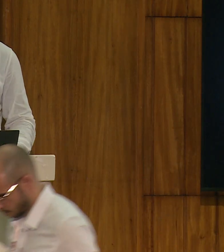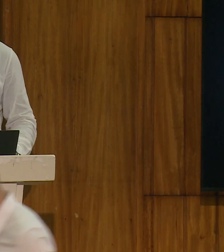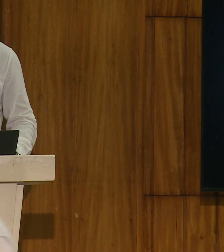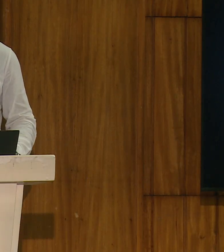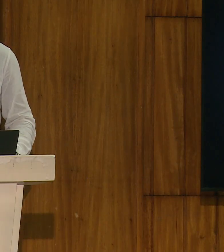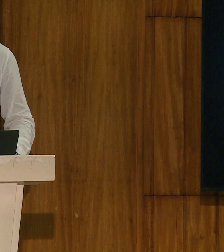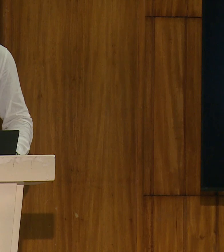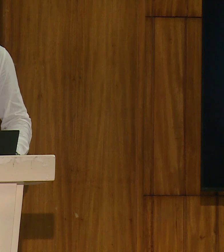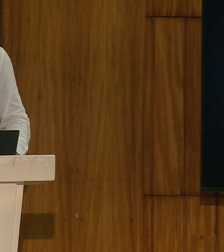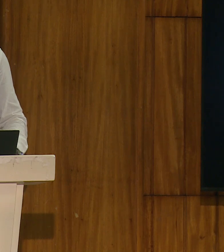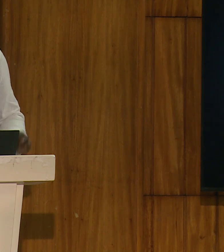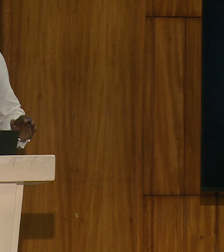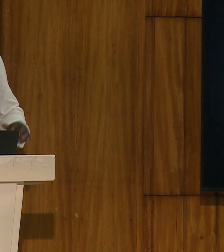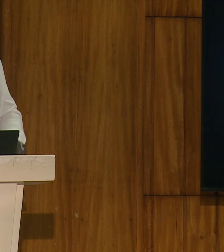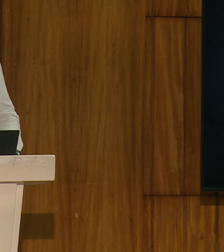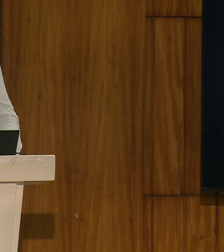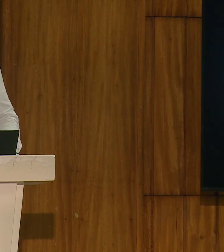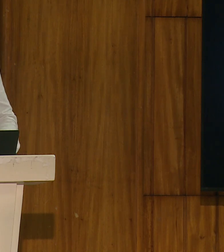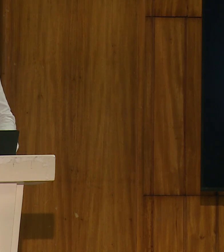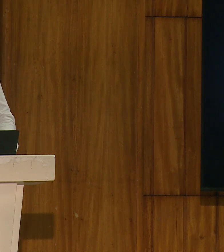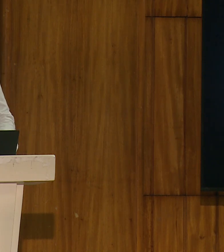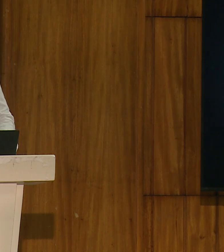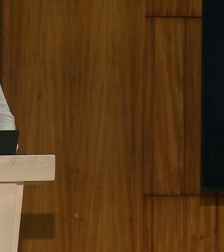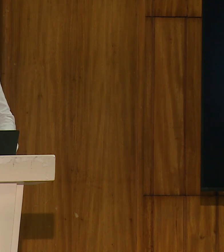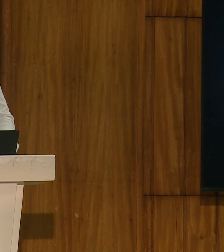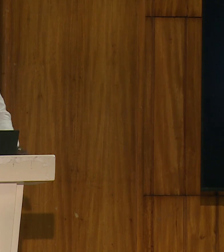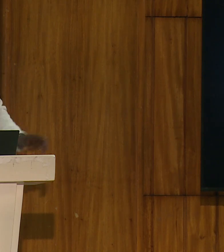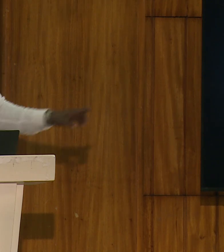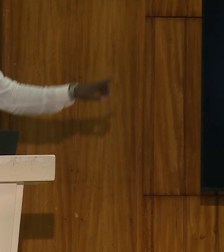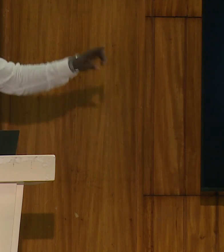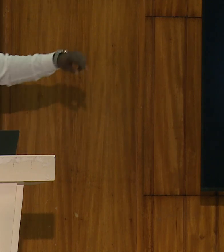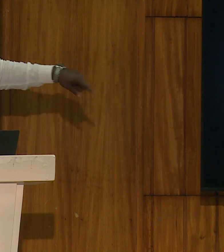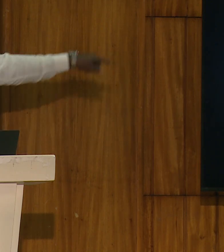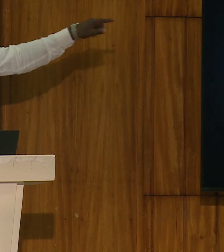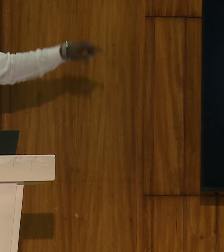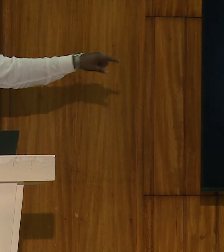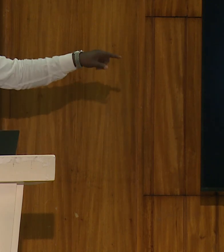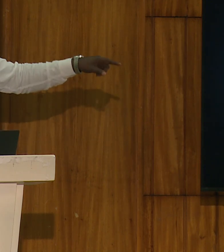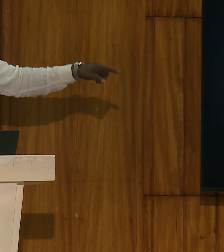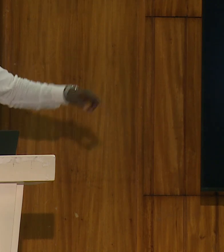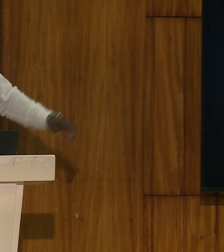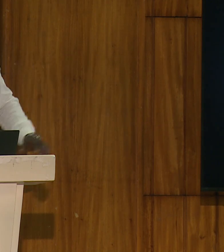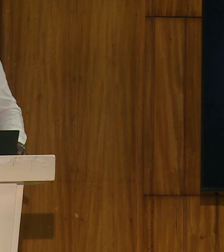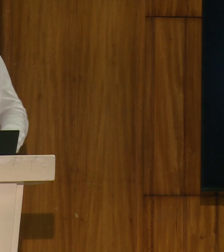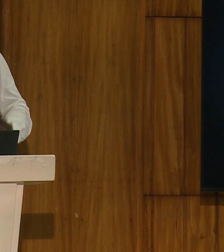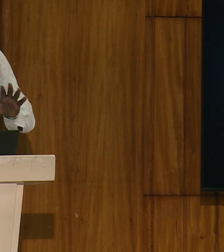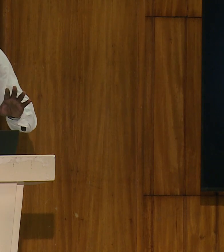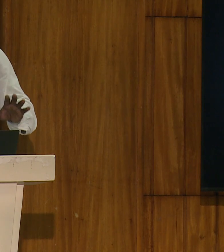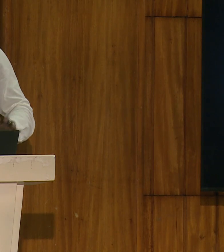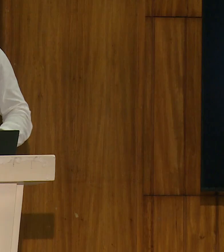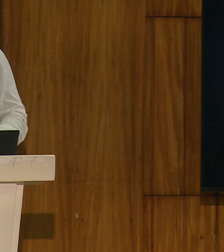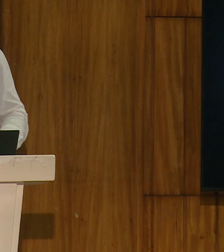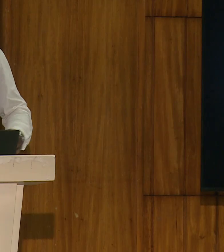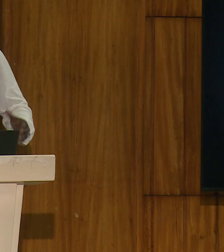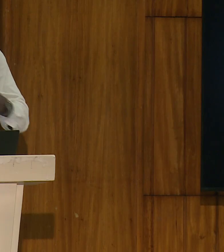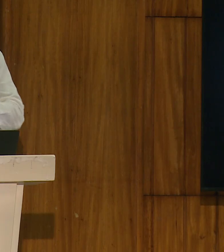basa en las intervenciones claves. Son 6 intervenciones claves en torno a Soy Prevención. Y Soy Prevención exactamente